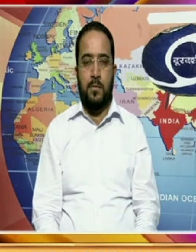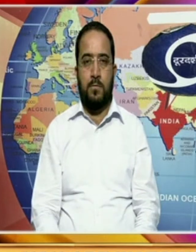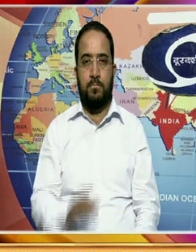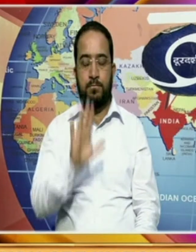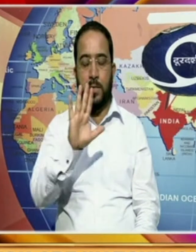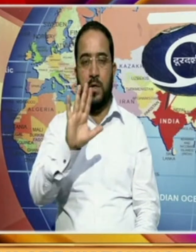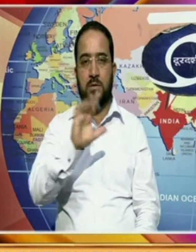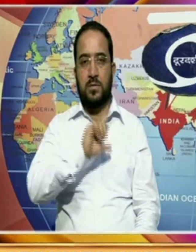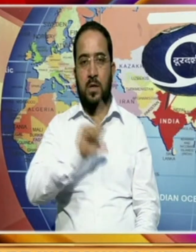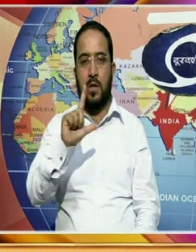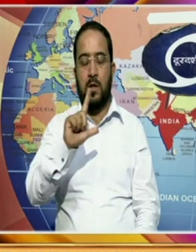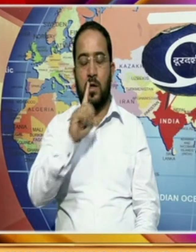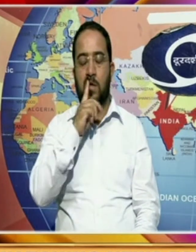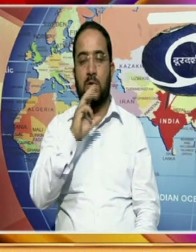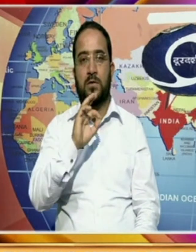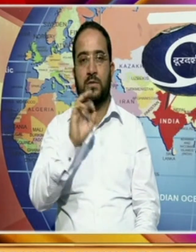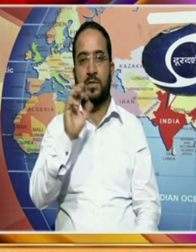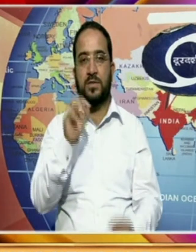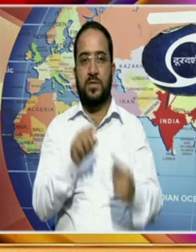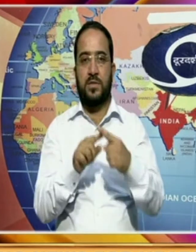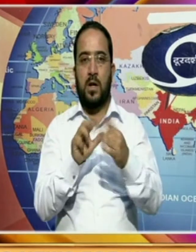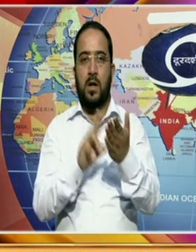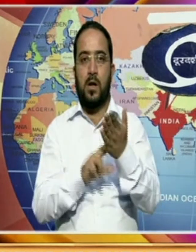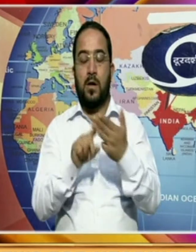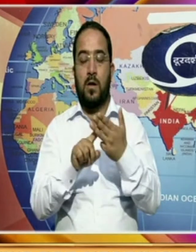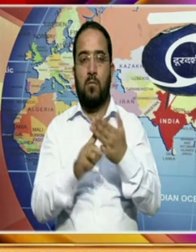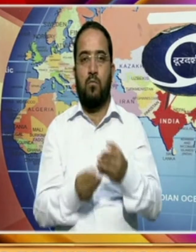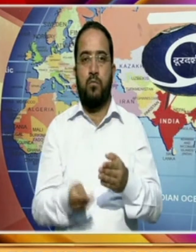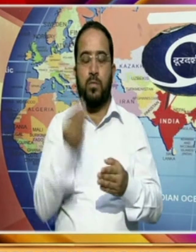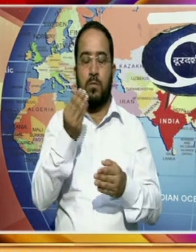5 लाख मेट्रिक टन कर दिया है।